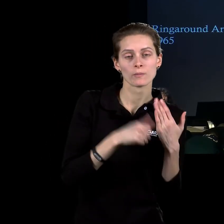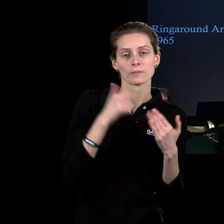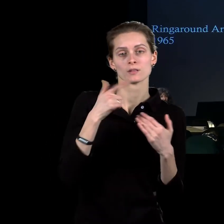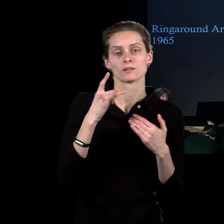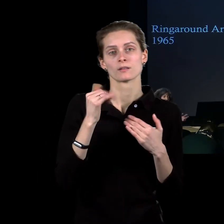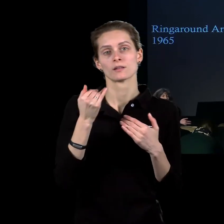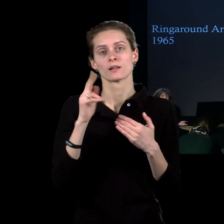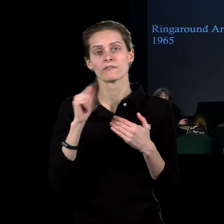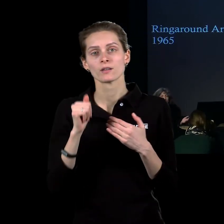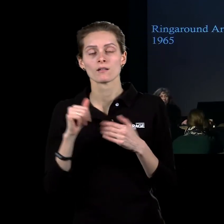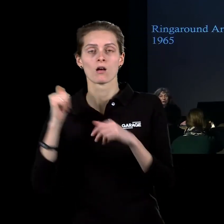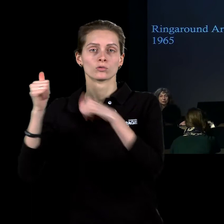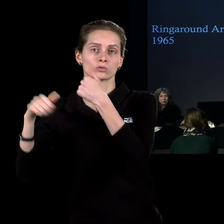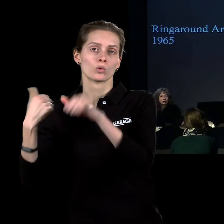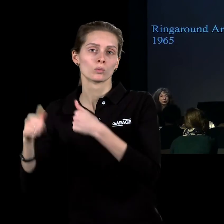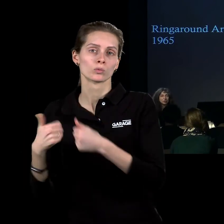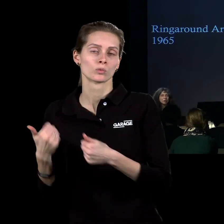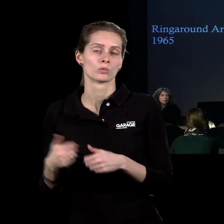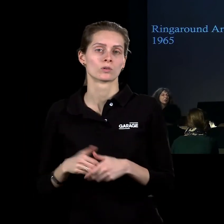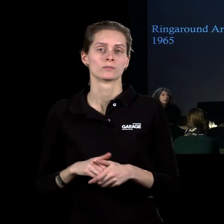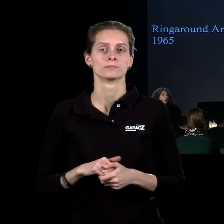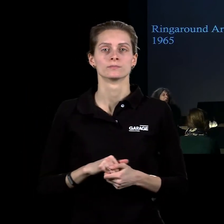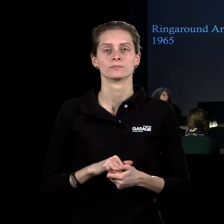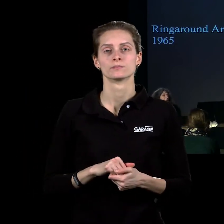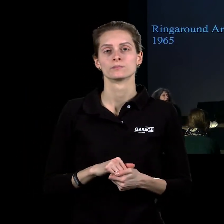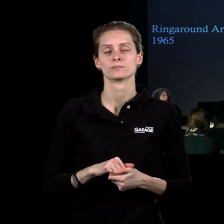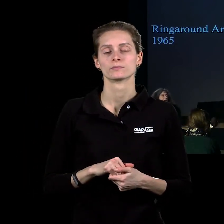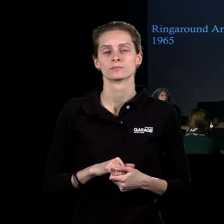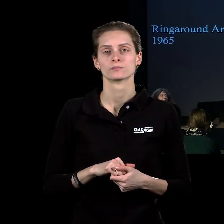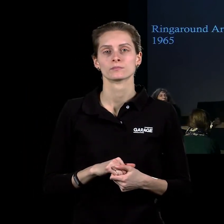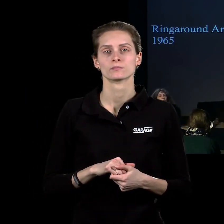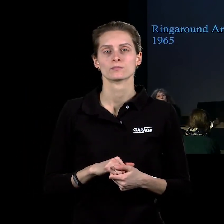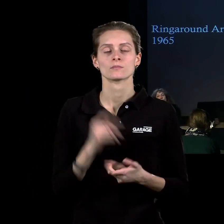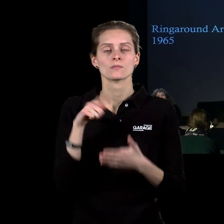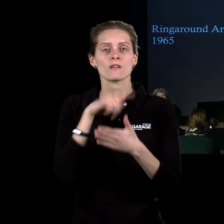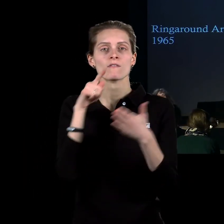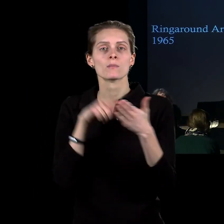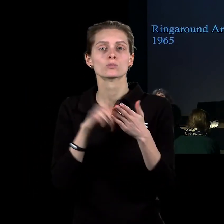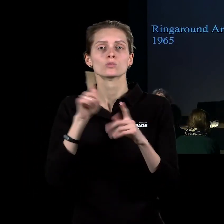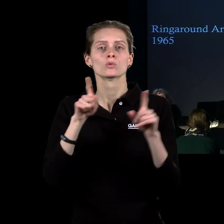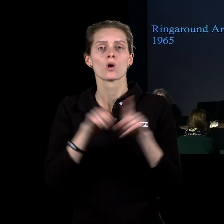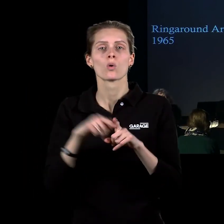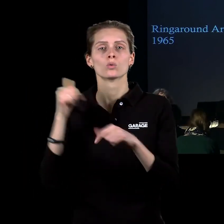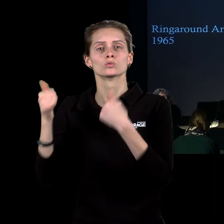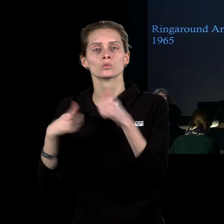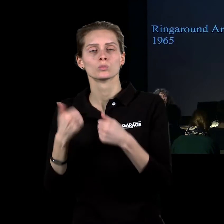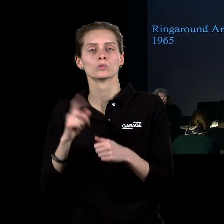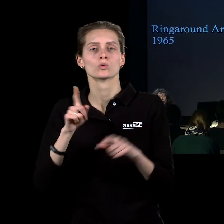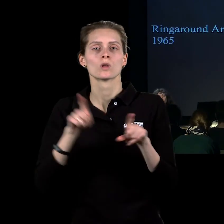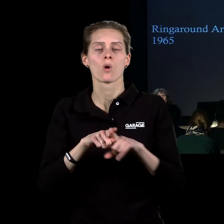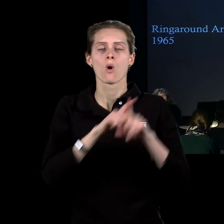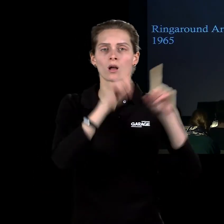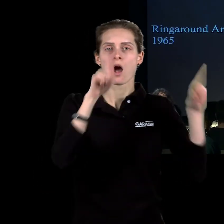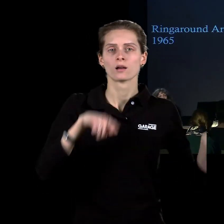и скульптурой или объектом, или environment, и, собственно говоря, задаться вопросом, а что такое вообще скульптура, что такое